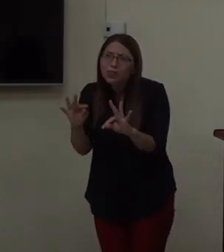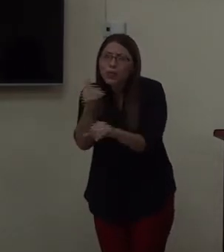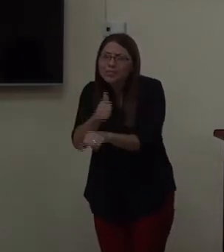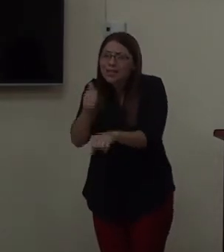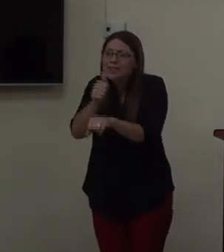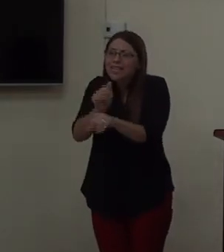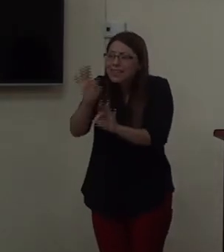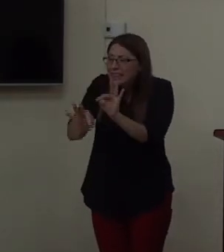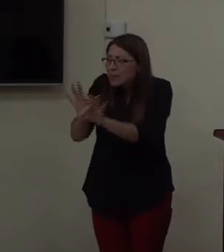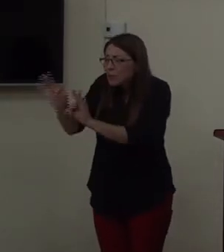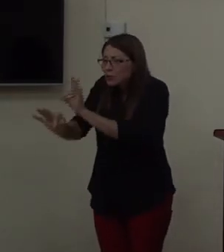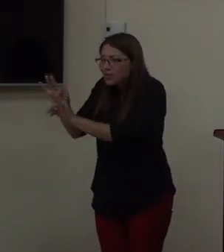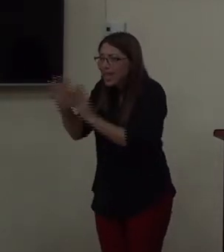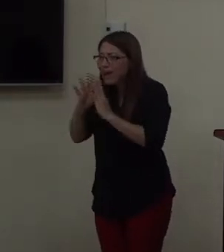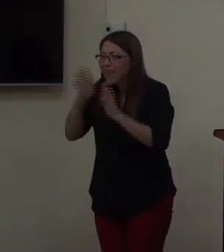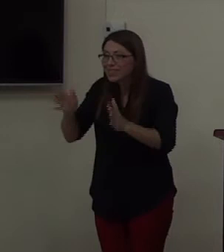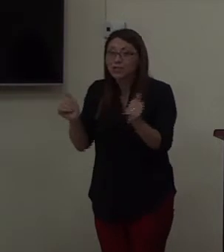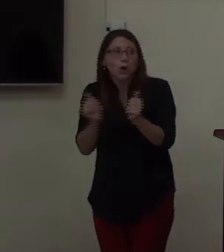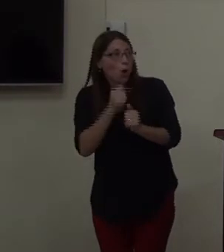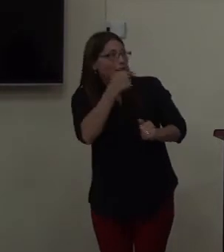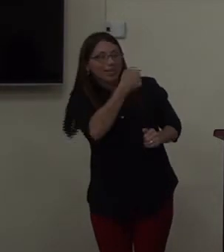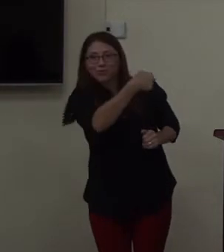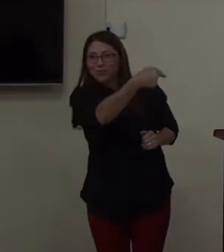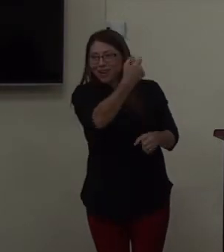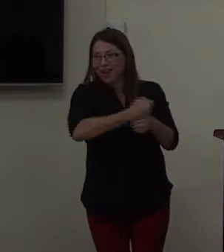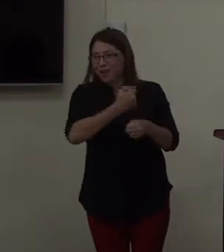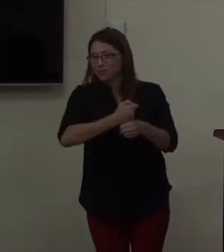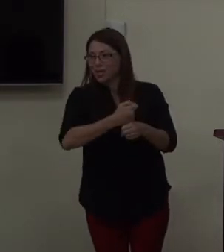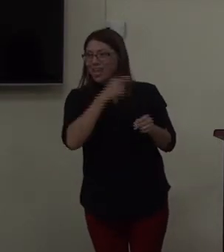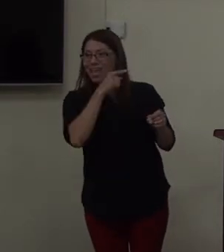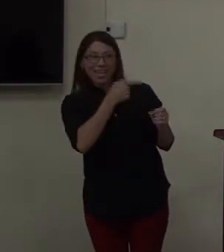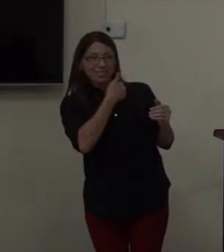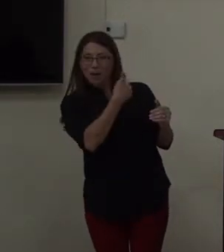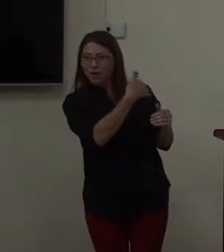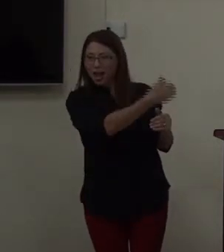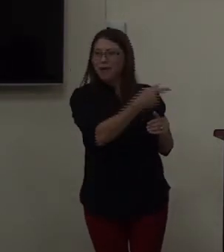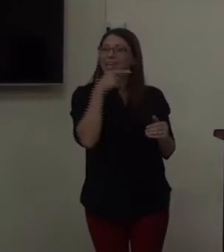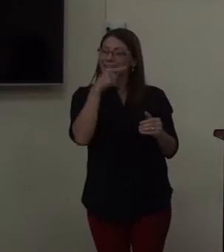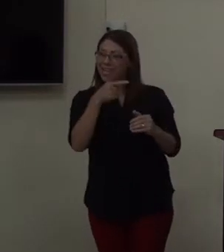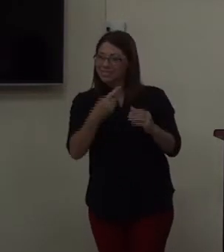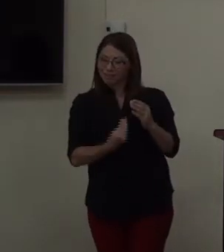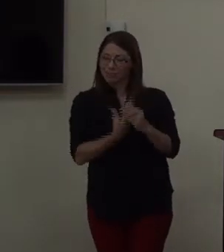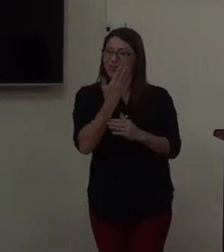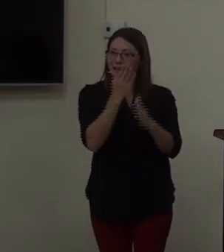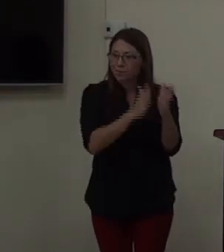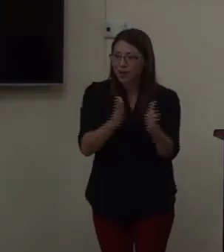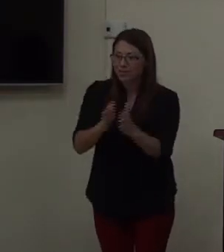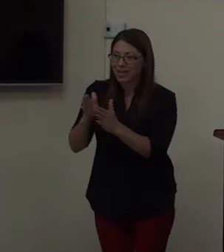establecer tipos de hablantes, y con estos trabajamos en este panorama, ¿verdad? En este se produce la planificación